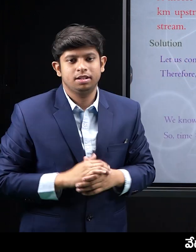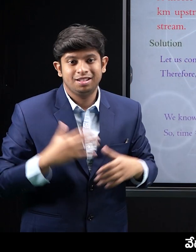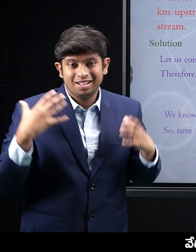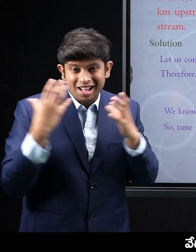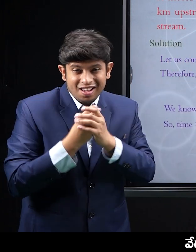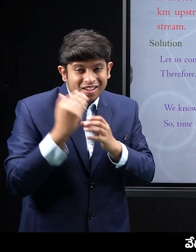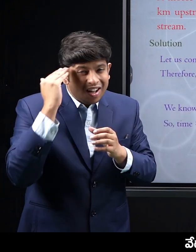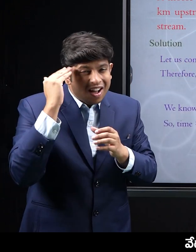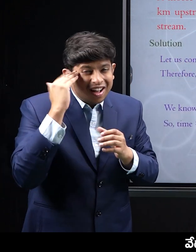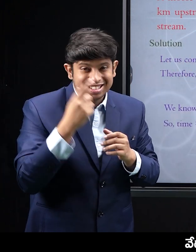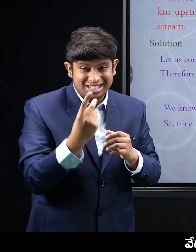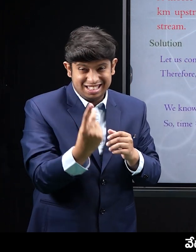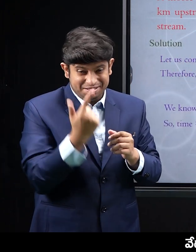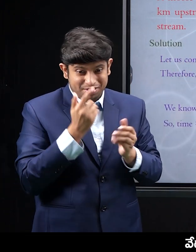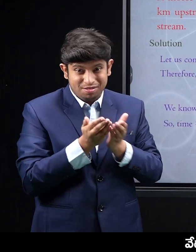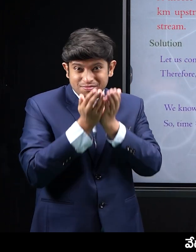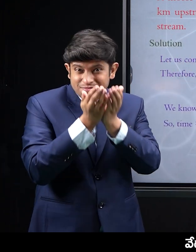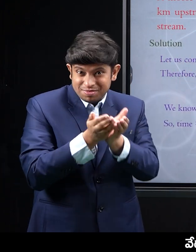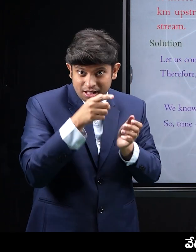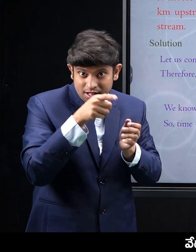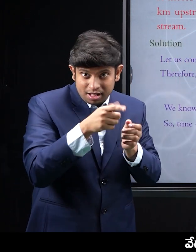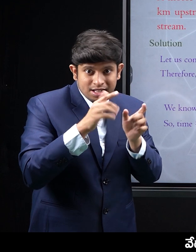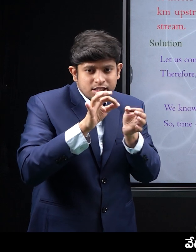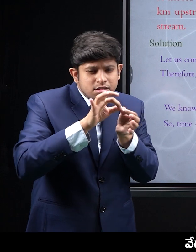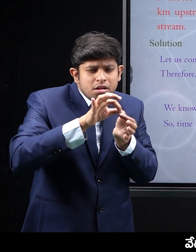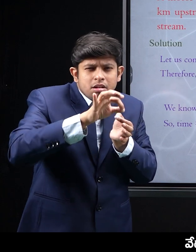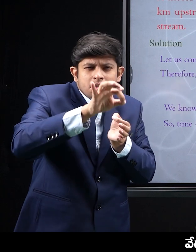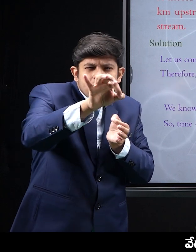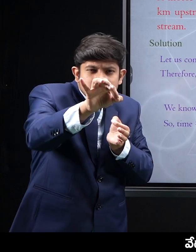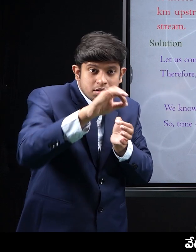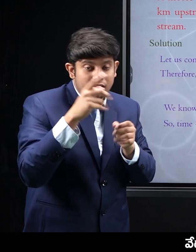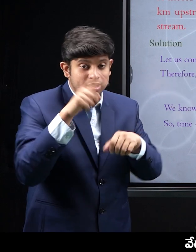వేగం ఈజ్ ఈక్వల్ టు దూరం బై సమయం అని మనకు తెలుసు.